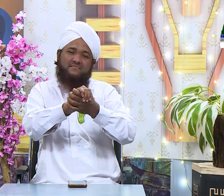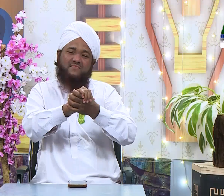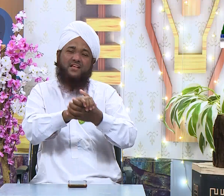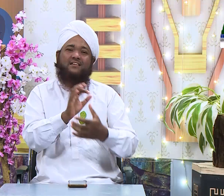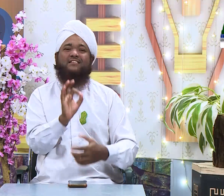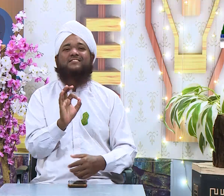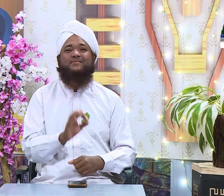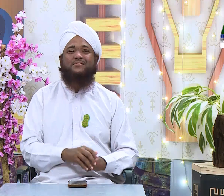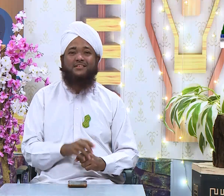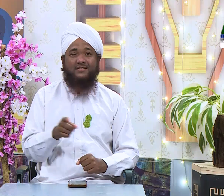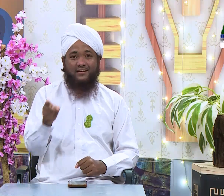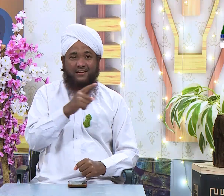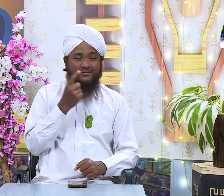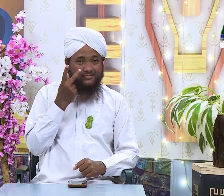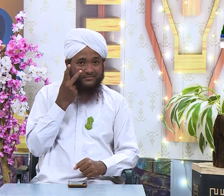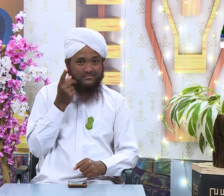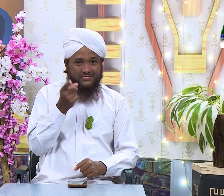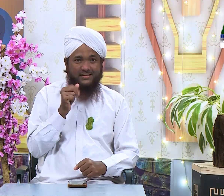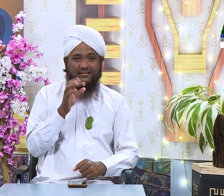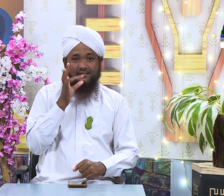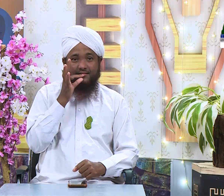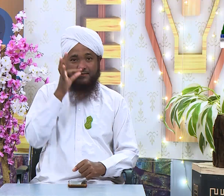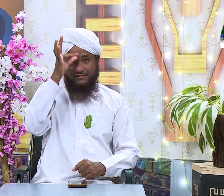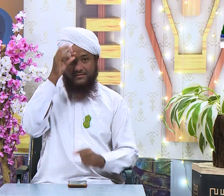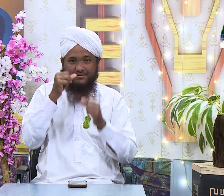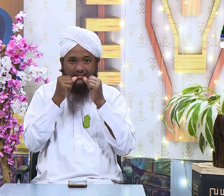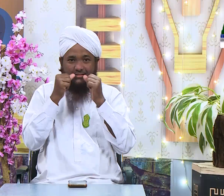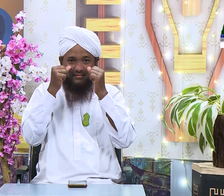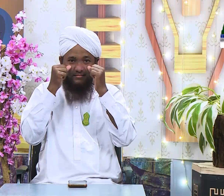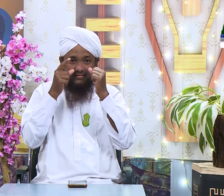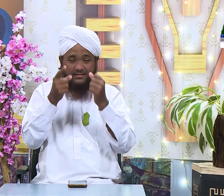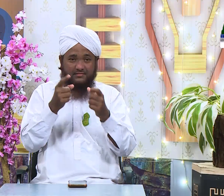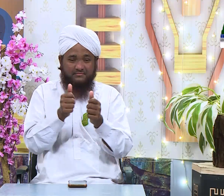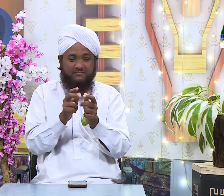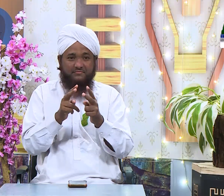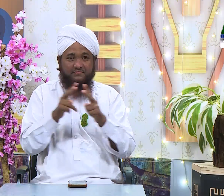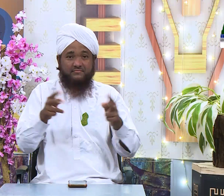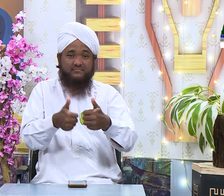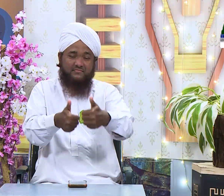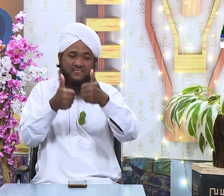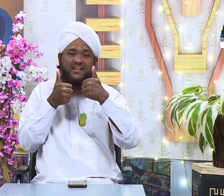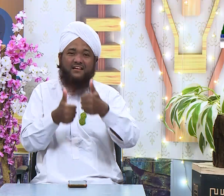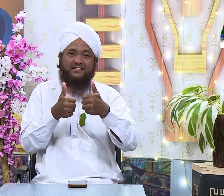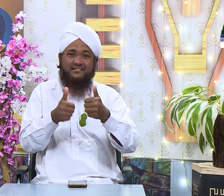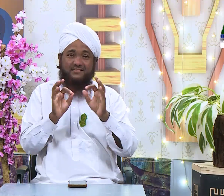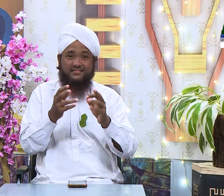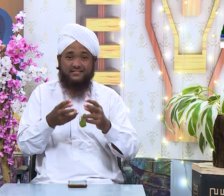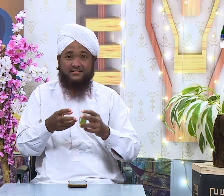آپ دیکھیں نبی پاک صلی اللہ علیہ وسلم کی اخلاق حسنہ کیسے کامل الاخلاق تھے میرے اور آپ کے نبی صلی اللہ تعالی علیہ